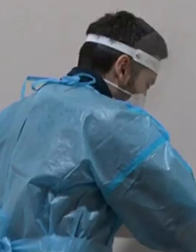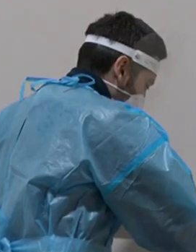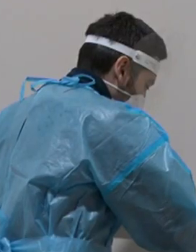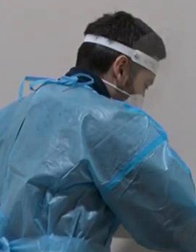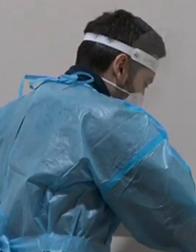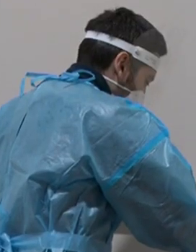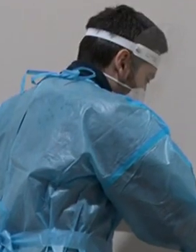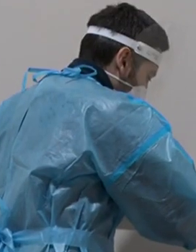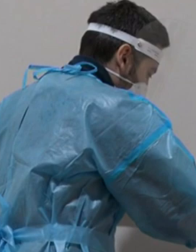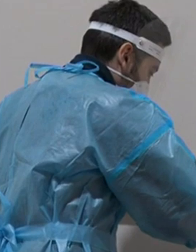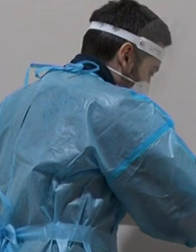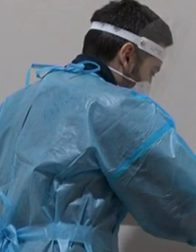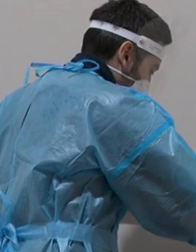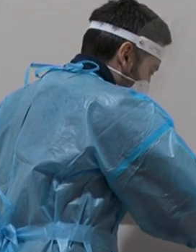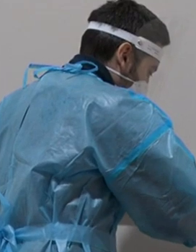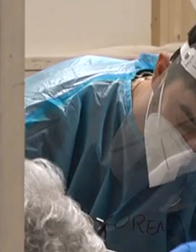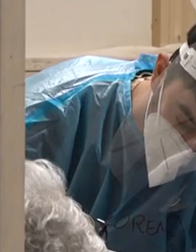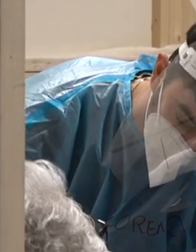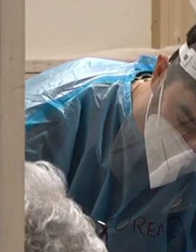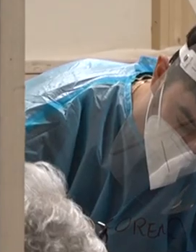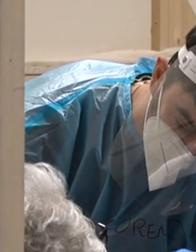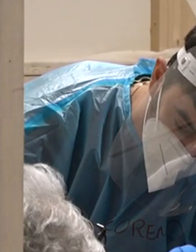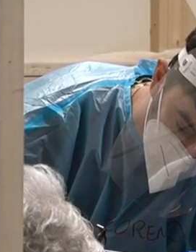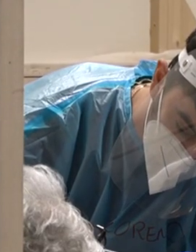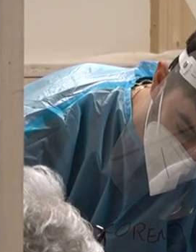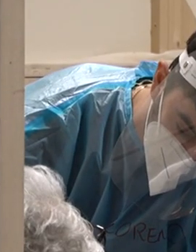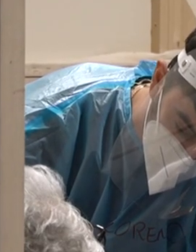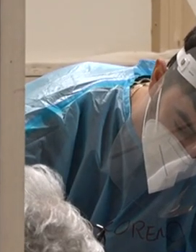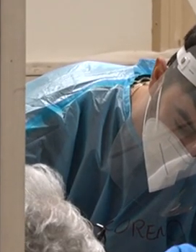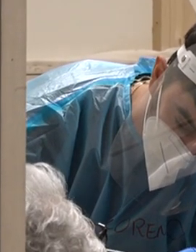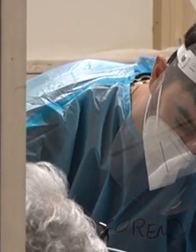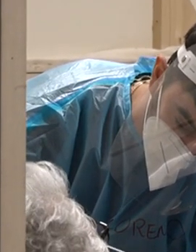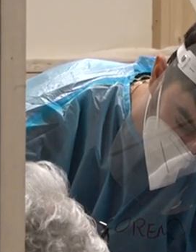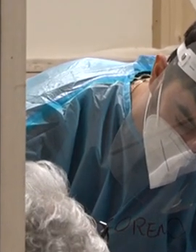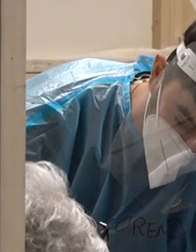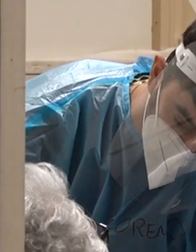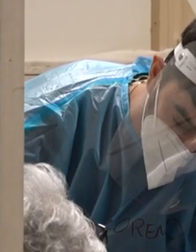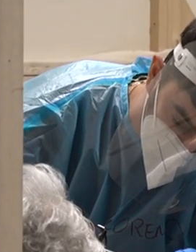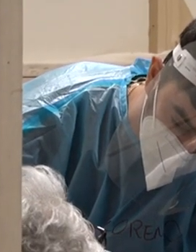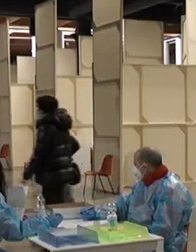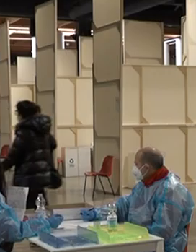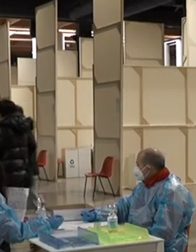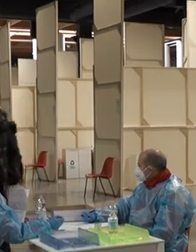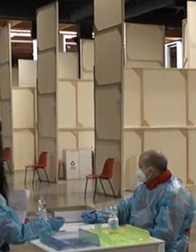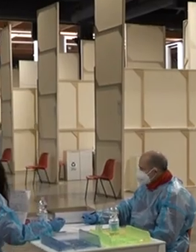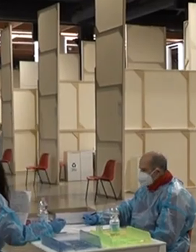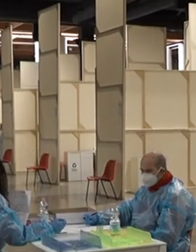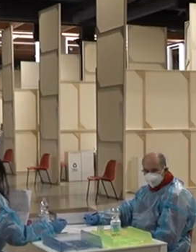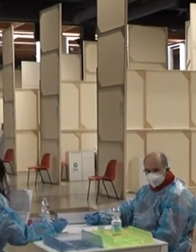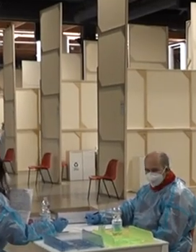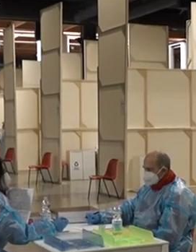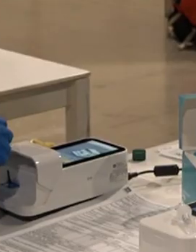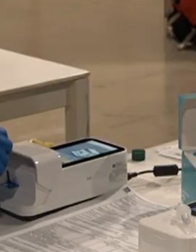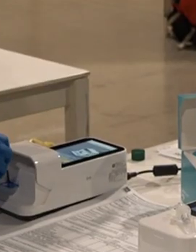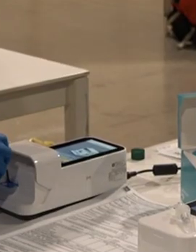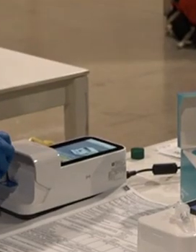se è possibile se si vuole un test rapido che sarà anche tanto contestato